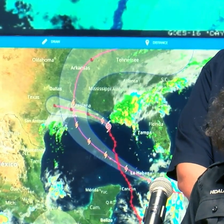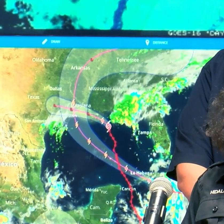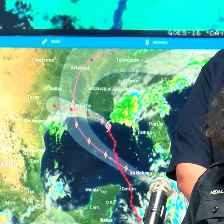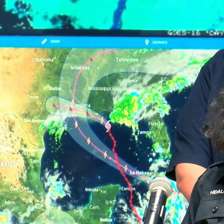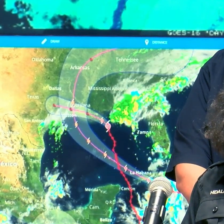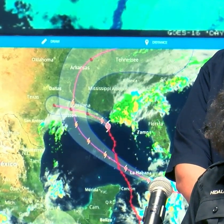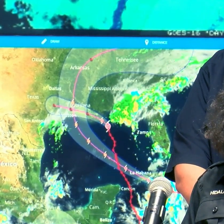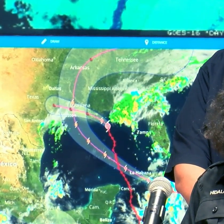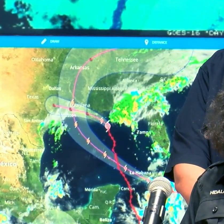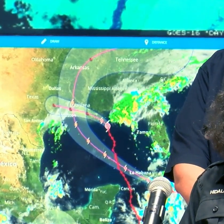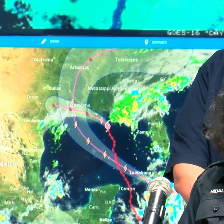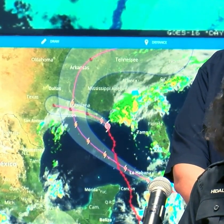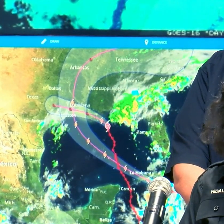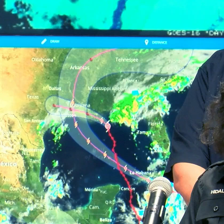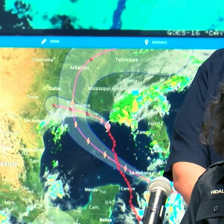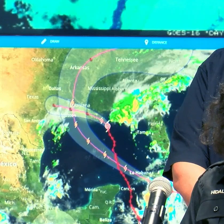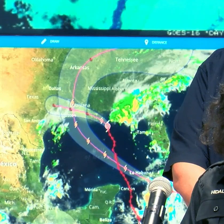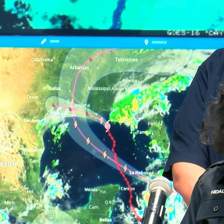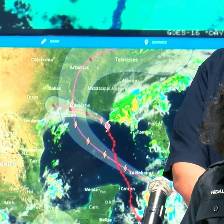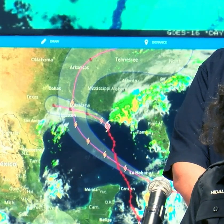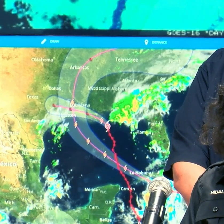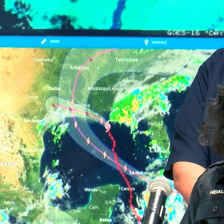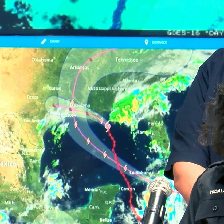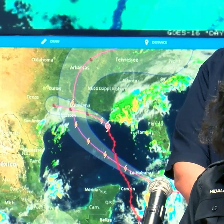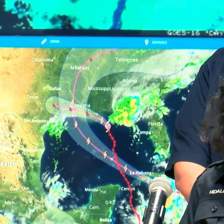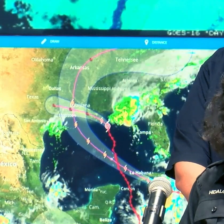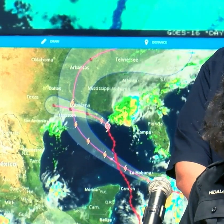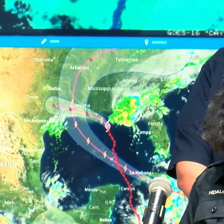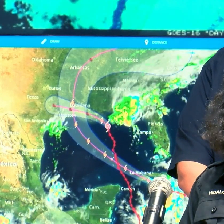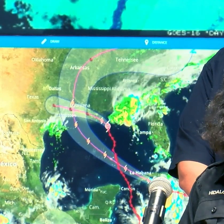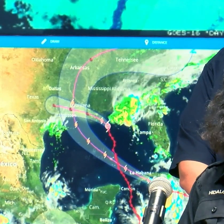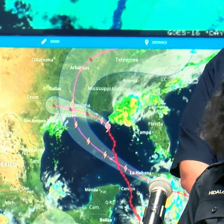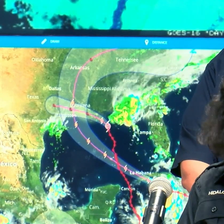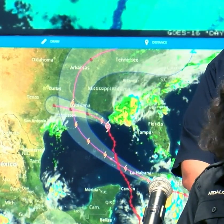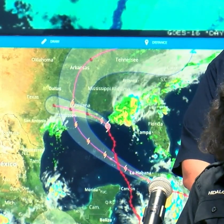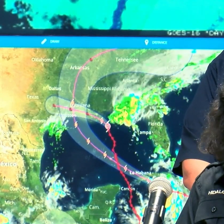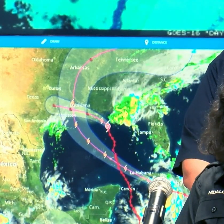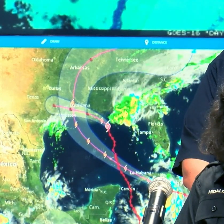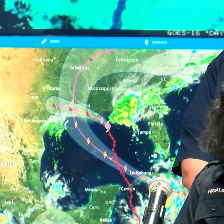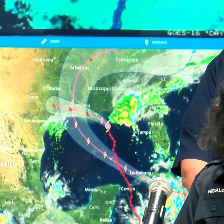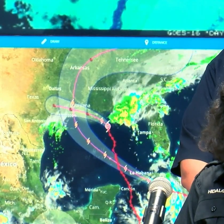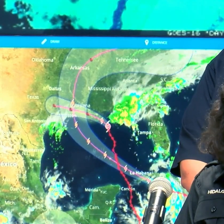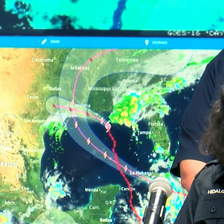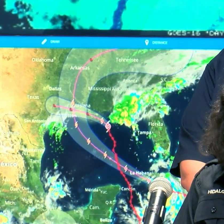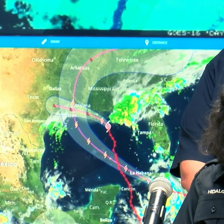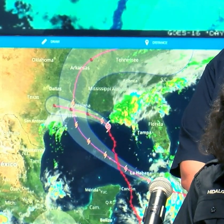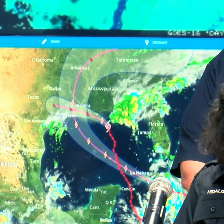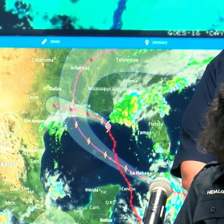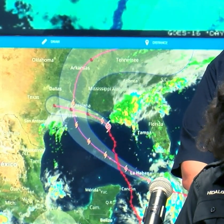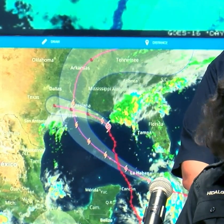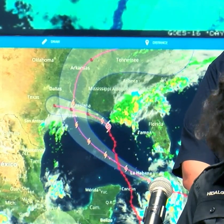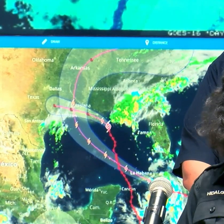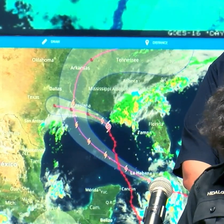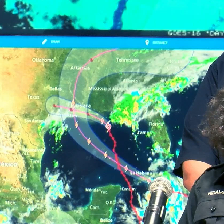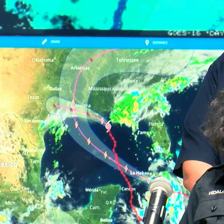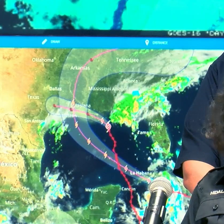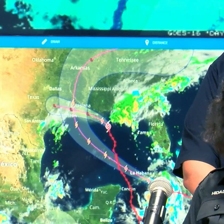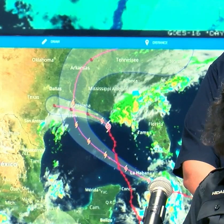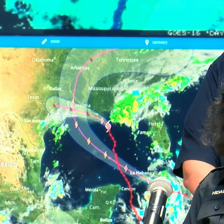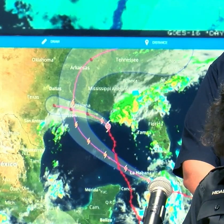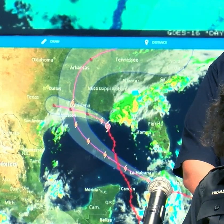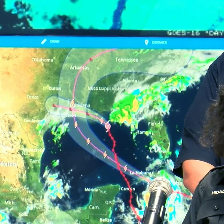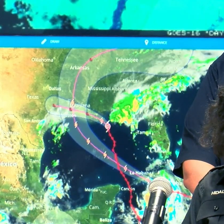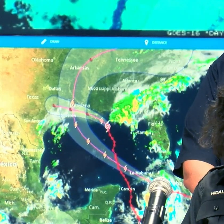nuestra preparación en lo que hemos hecho para otras tormentas. Lo que tenemos que hacer es prepararnos para lo peor, estar listos para